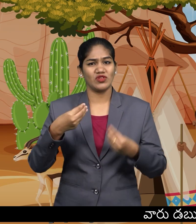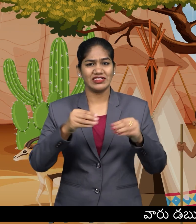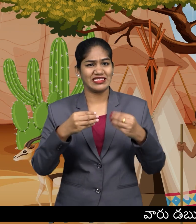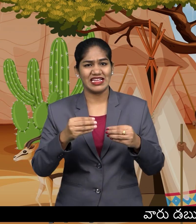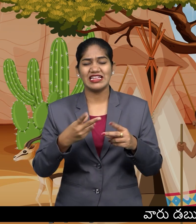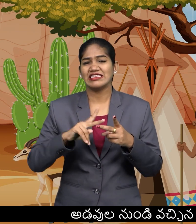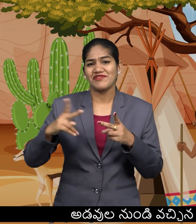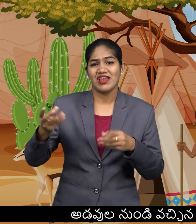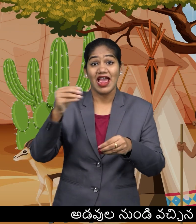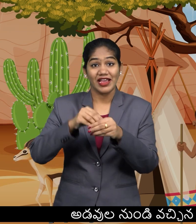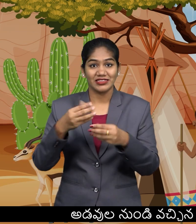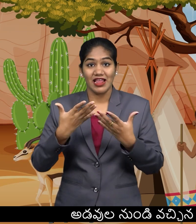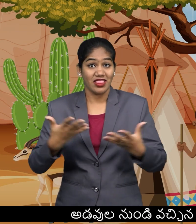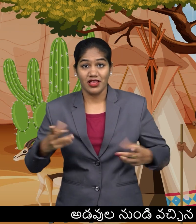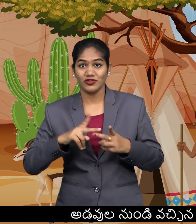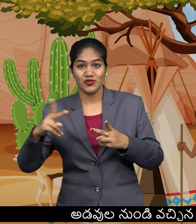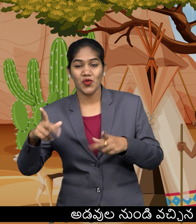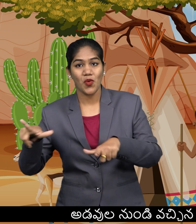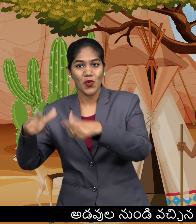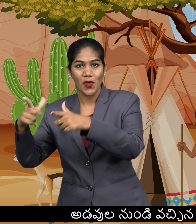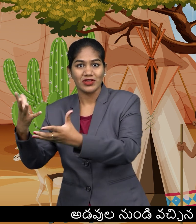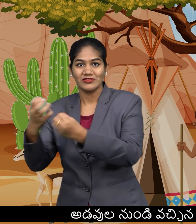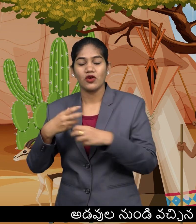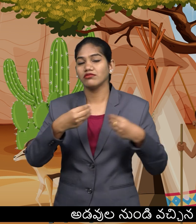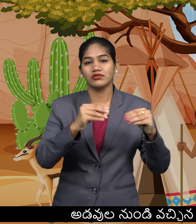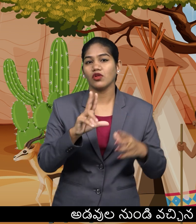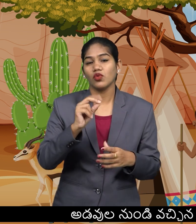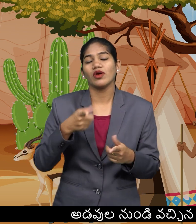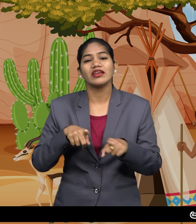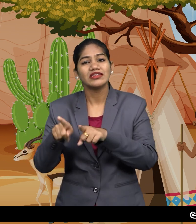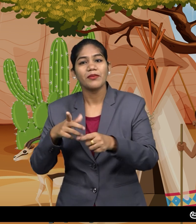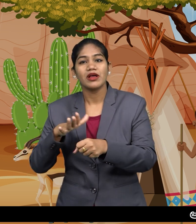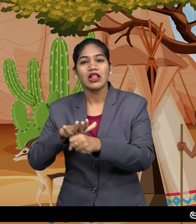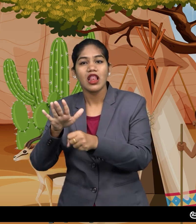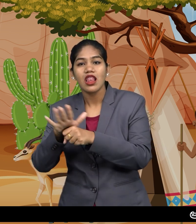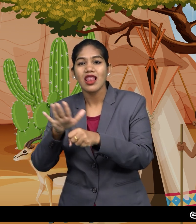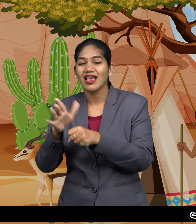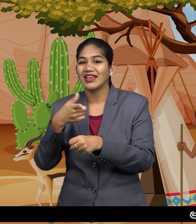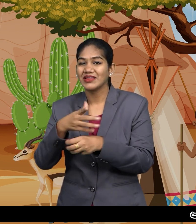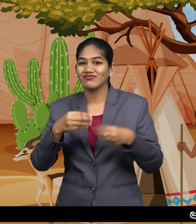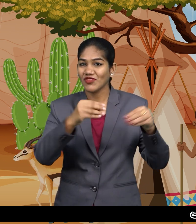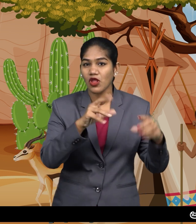సంపాదించడానికి అడవుల నుండి వచ్చిన కలప వంటి అదనపు వస్తువులను అమ్మలేదు.